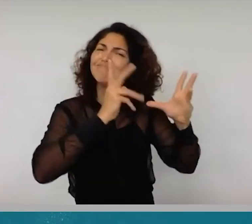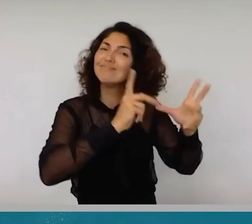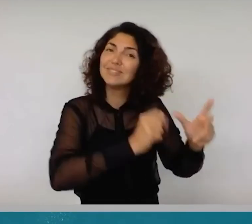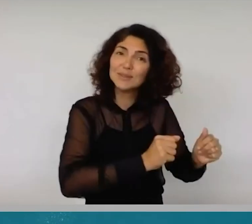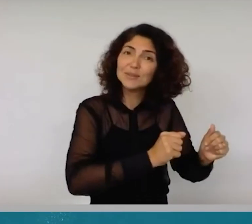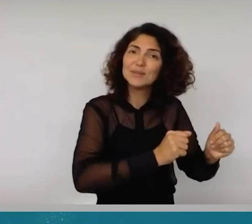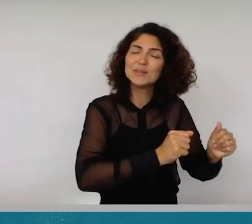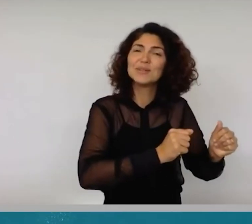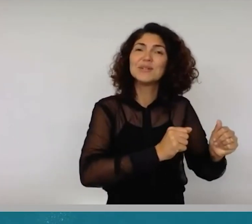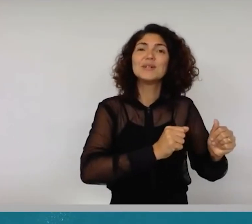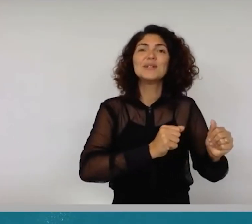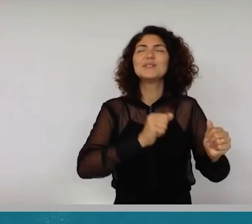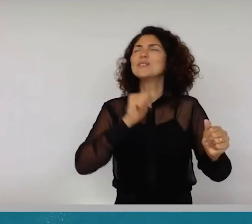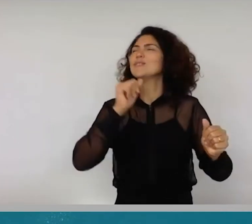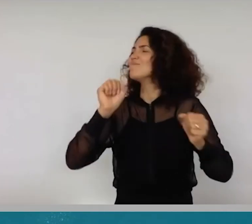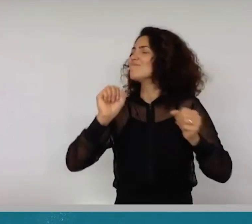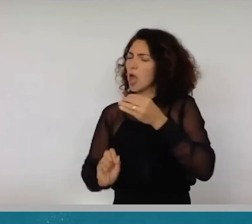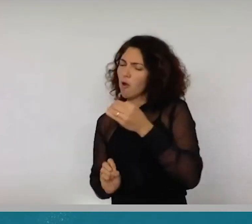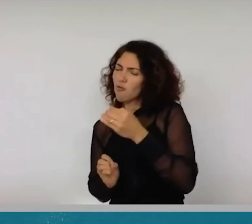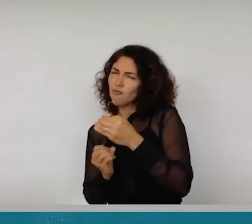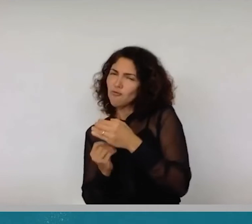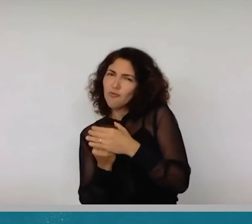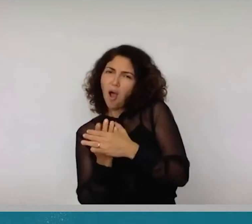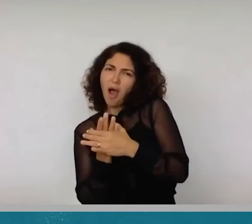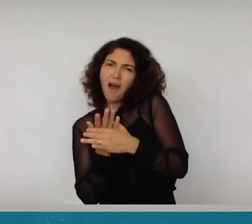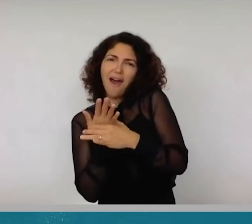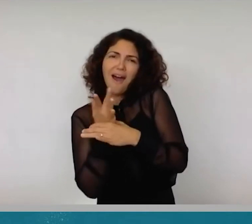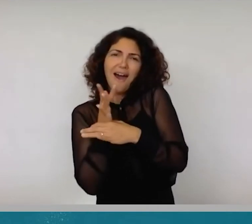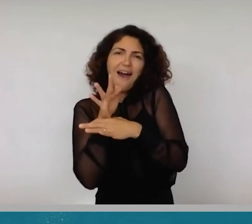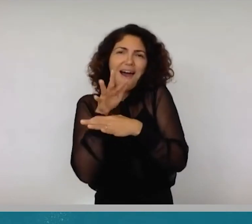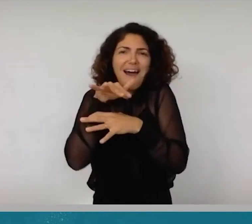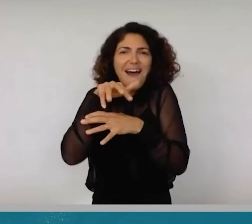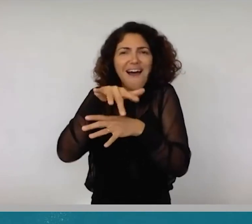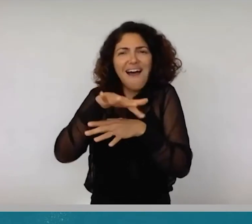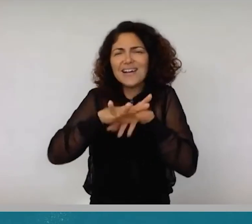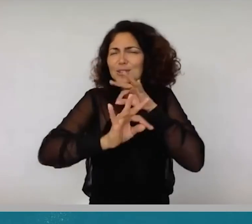Ele é a fonte de tudo que o homem precisa.